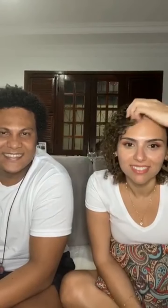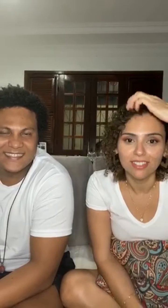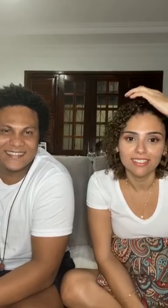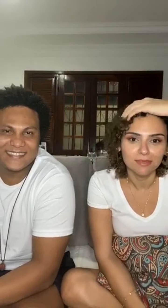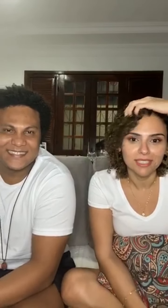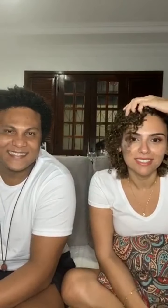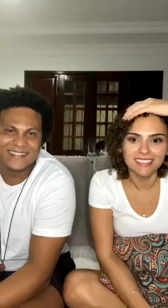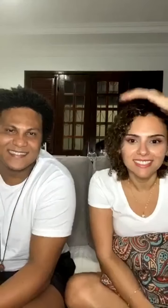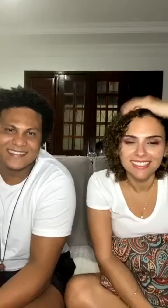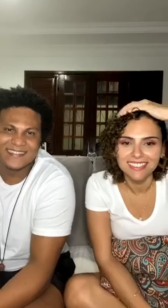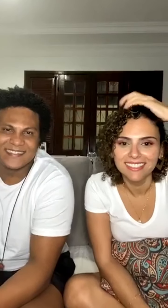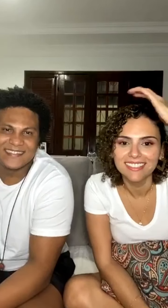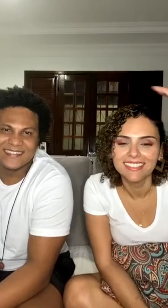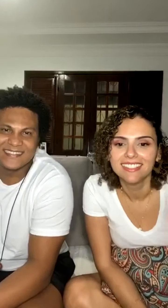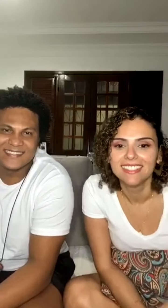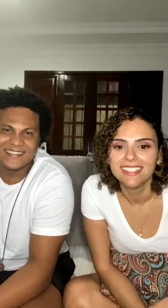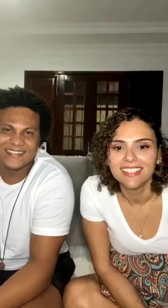só isso.